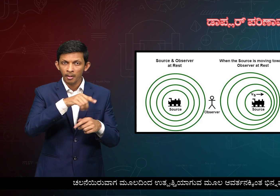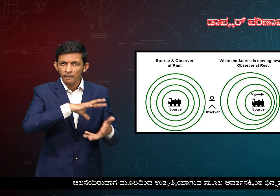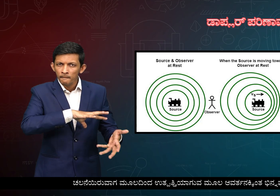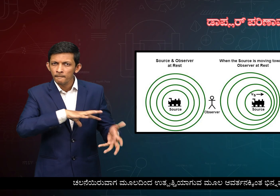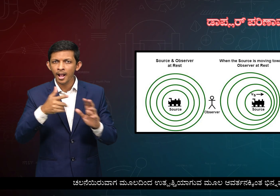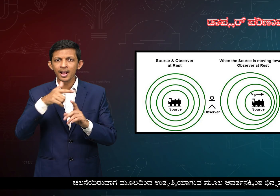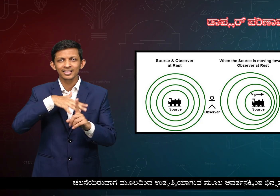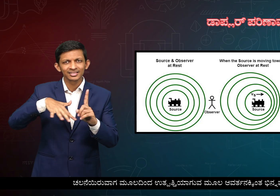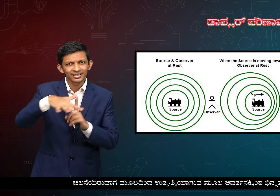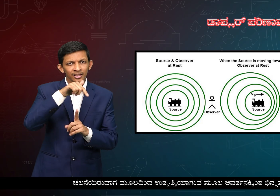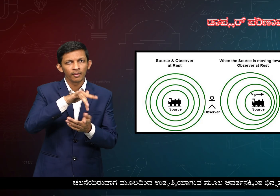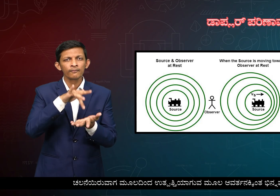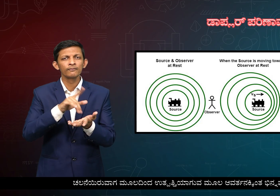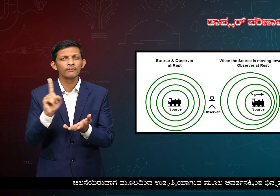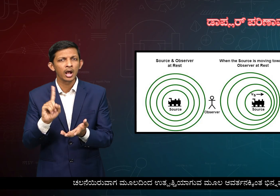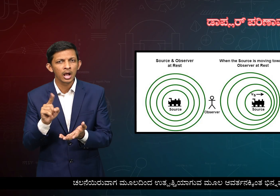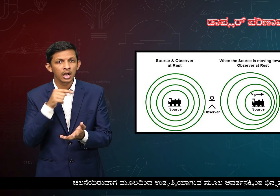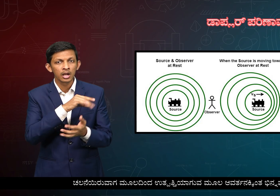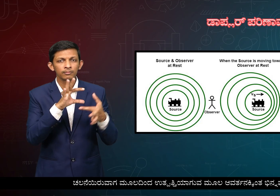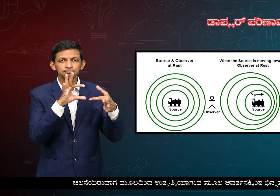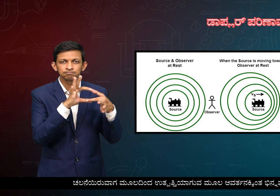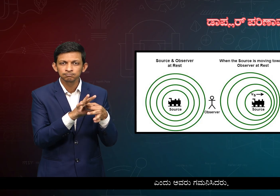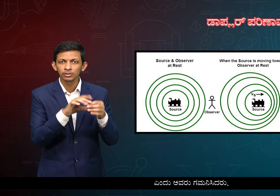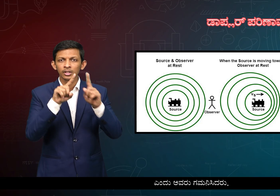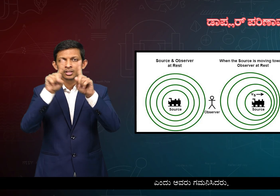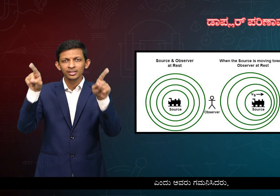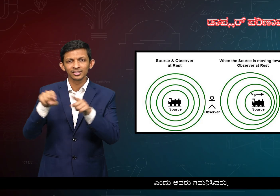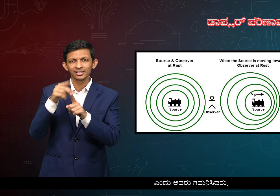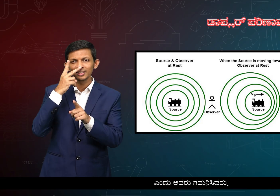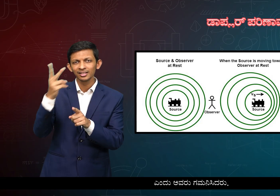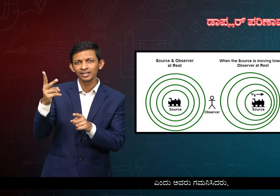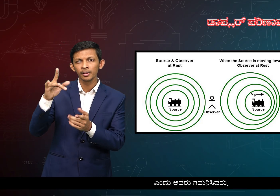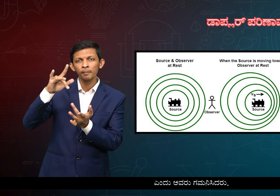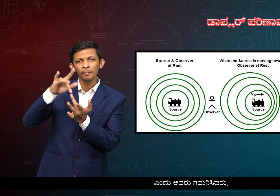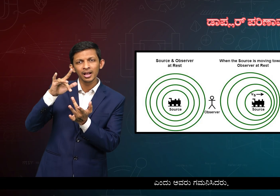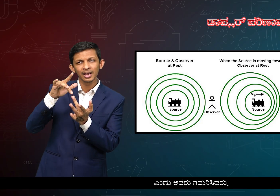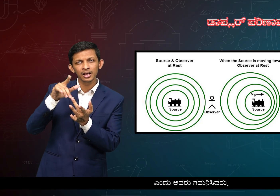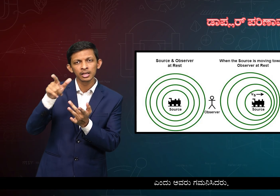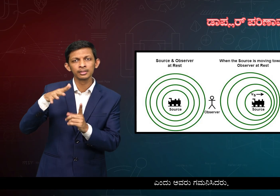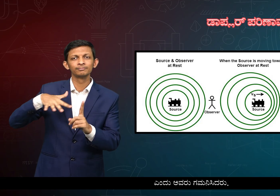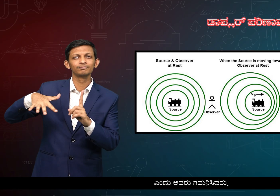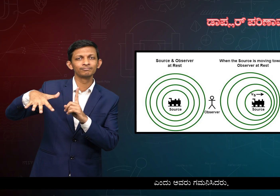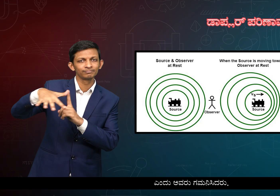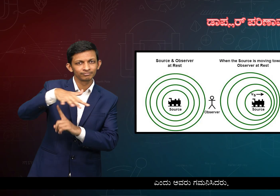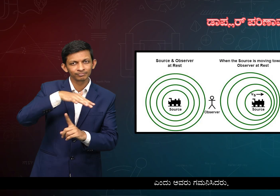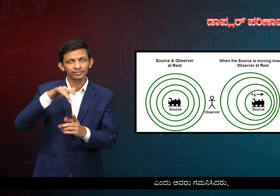ಮೂಲದಿಂದ ಉತ್ಪತ್ತಿಯಾಗುವ ಮೂಲ ಆವರ್ತನಕ್ಕಿಂತ ಭಿನ್ನವಾಗಿರುತ್ತದೆ ಎಂದು ಅವರು ಗಮನಿಸಿದ್ದರು.